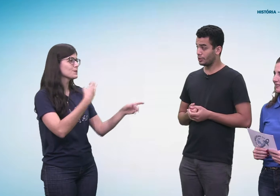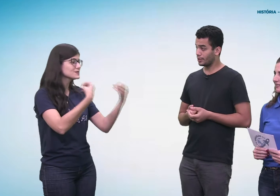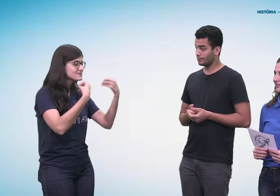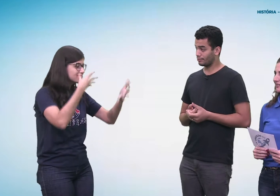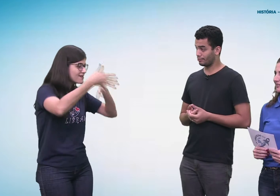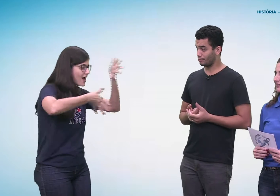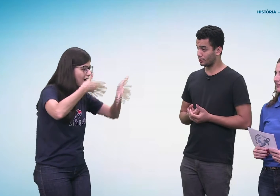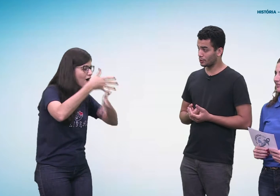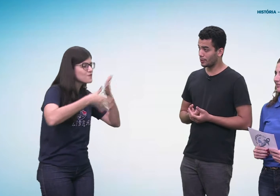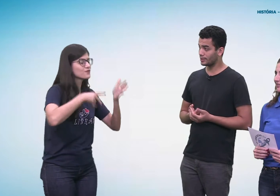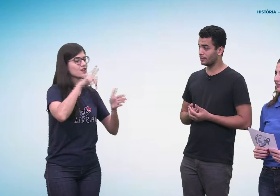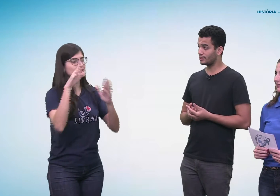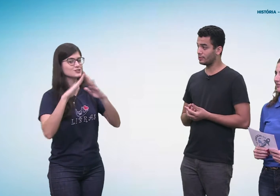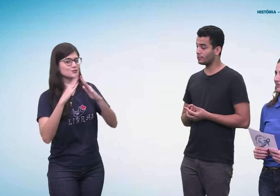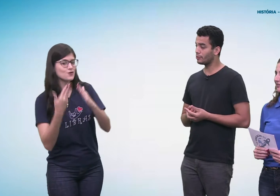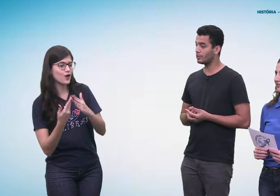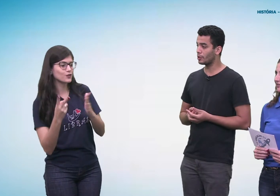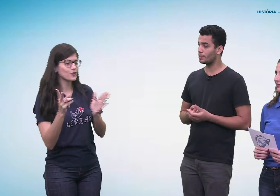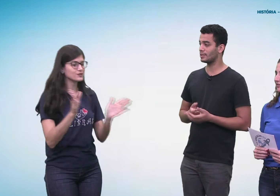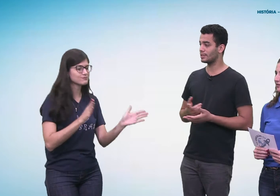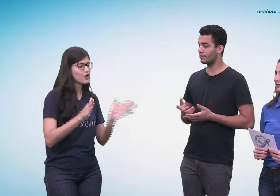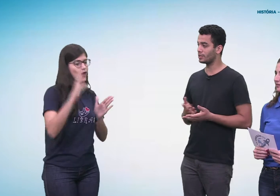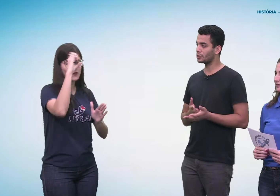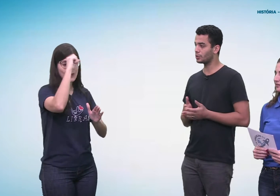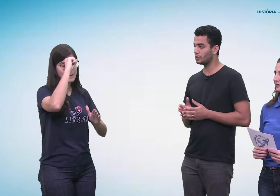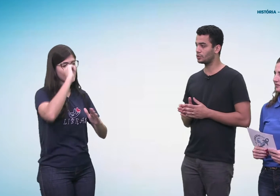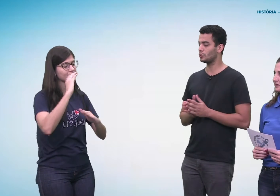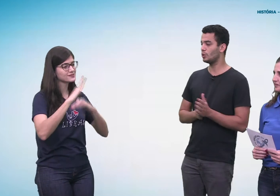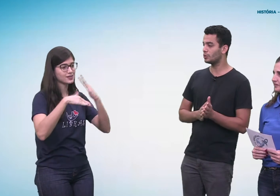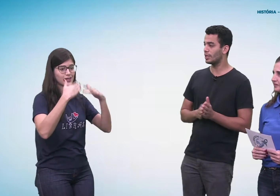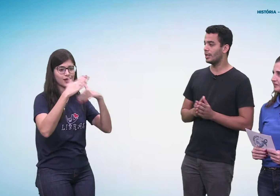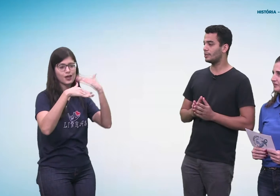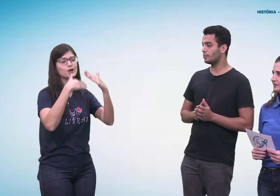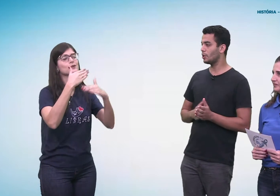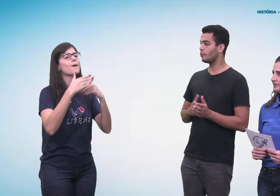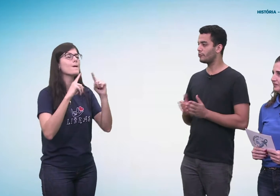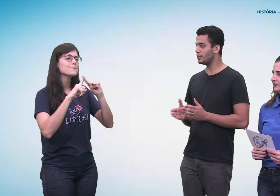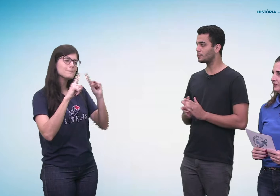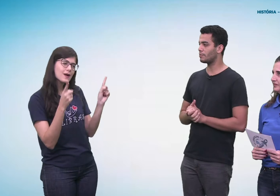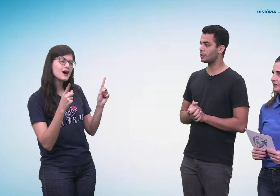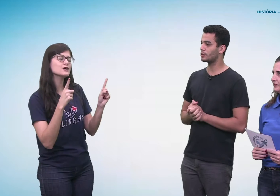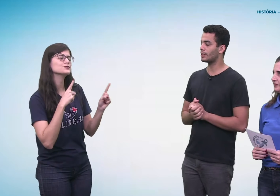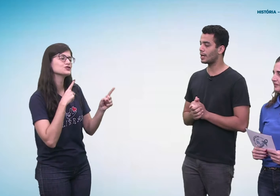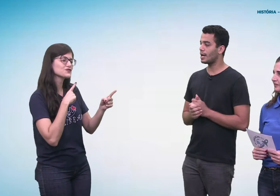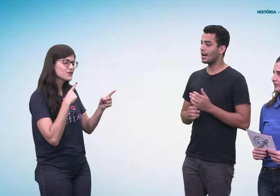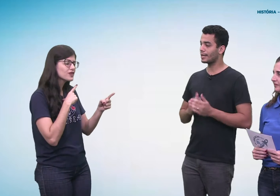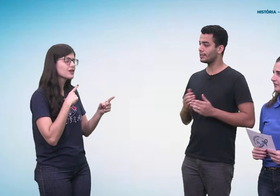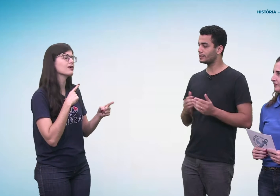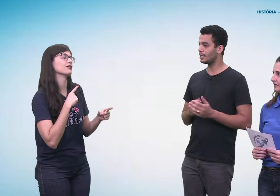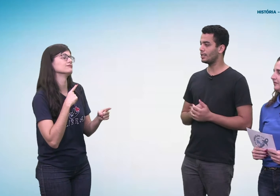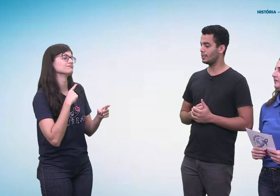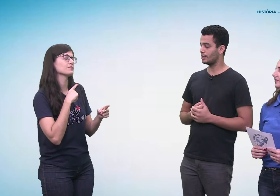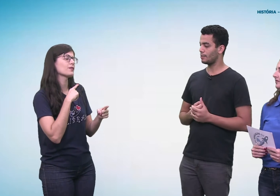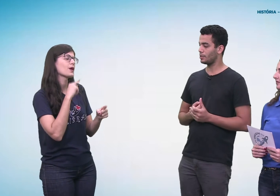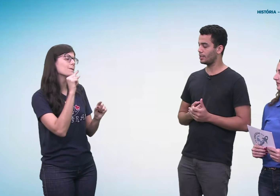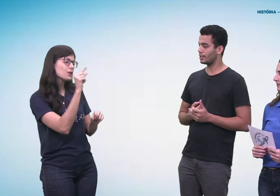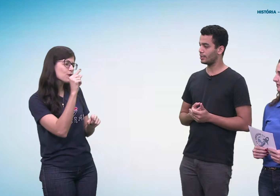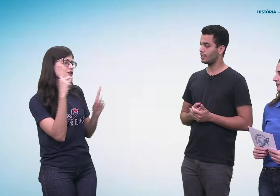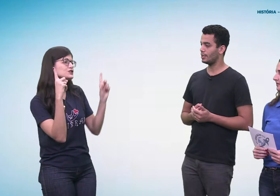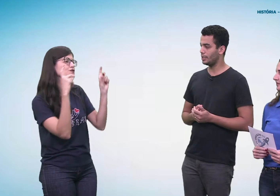tinha pessoas que me desenvolviam, eu precisava de ajuda de surdos e também ouvintes para me ajudar a crescer ali na minha